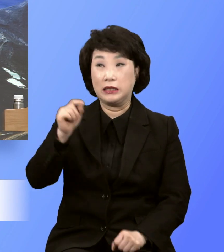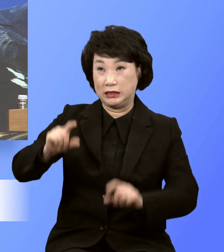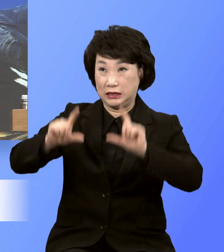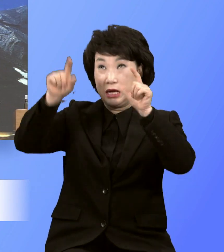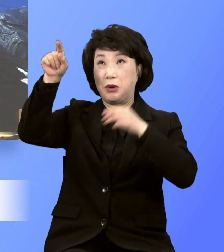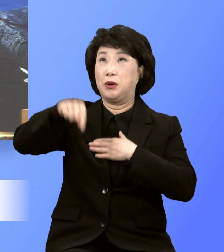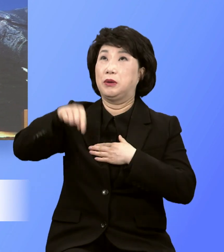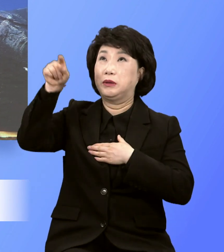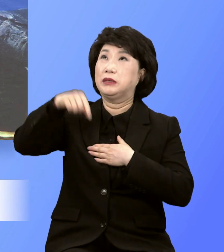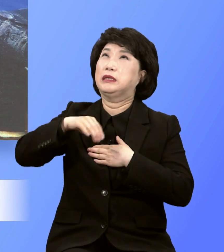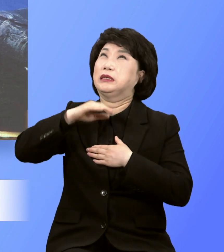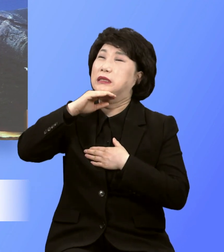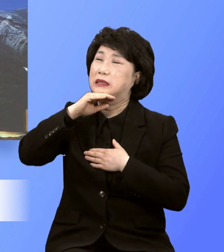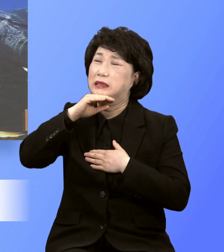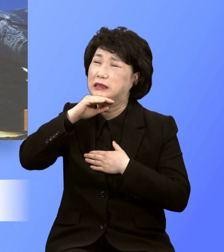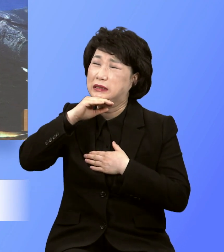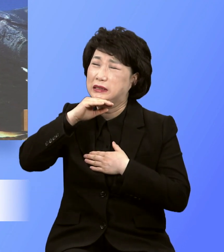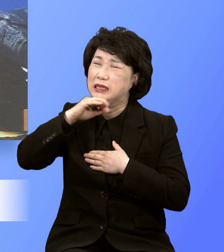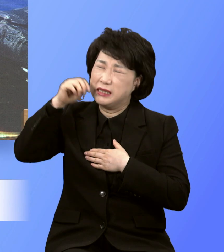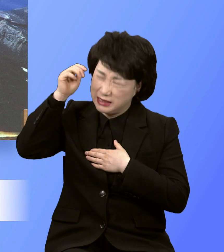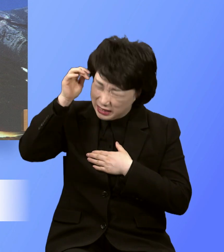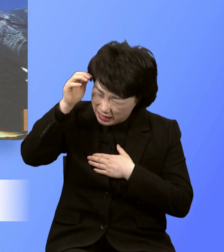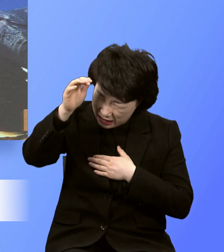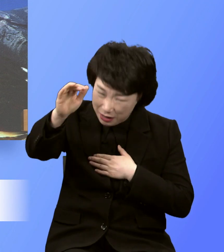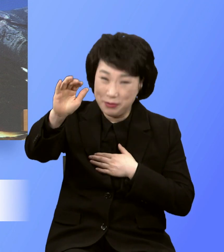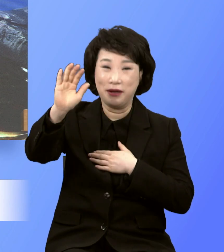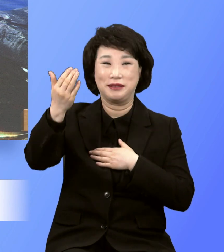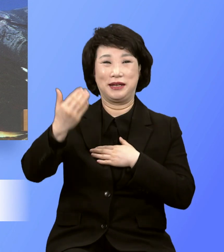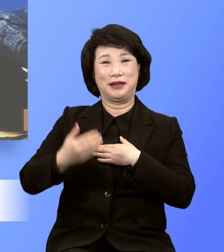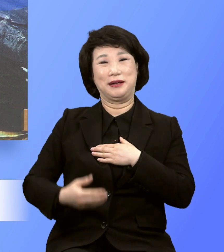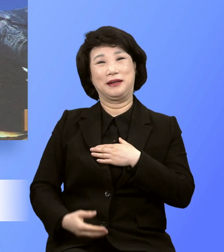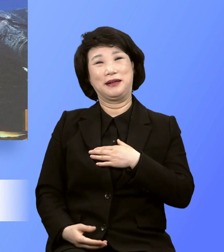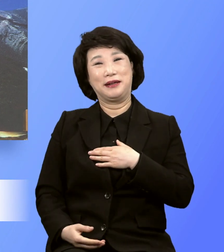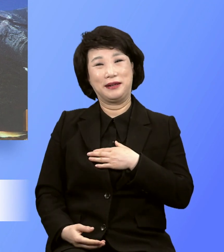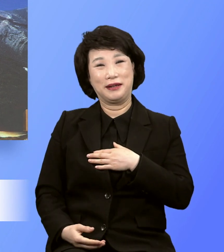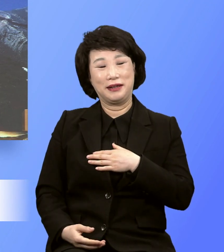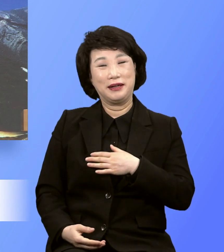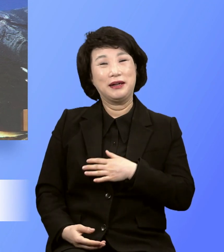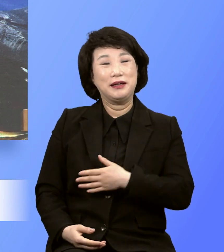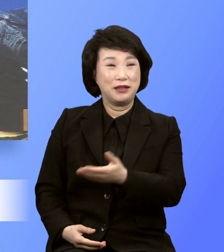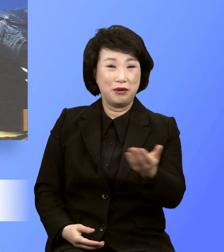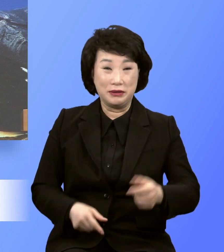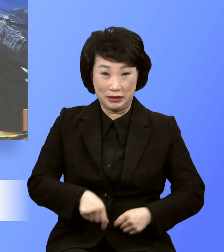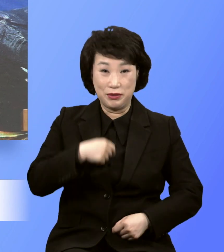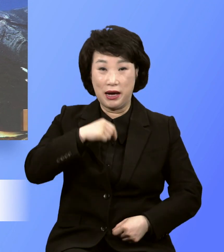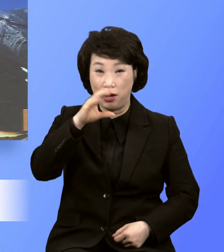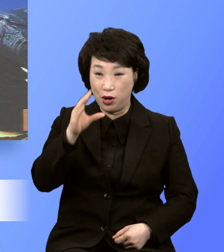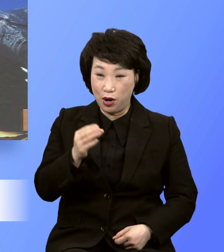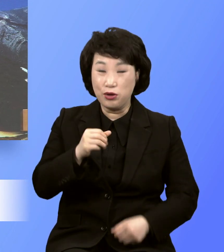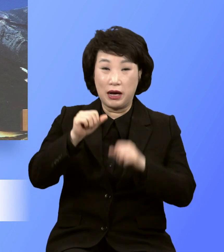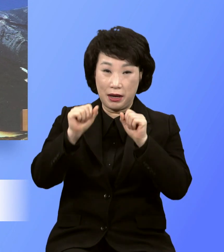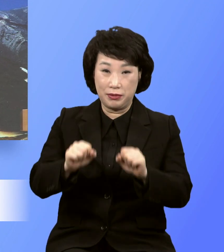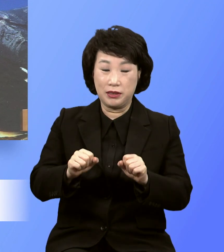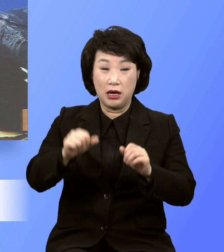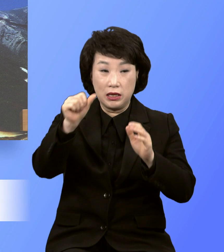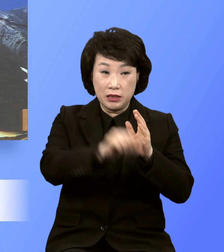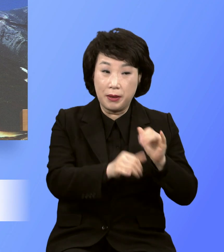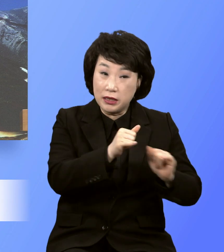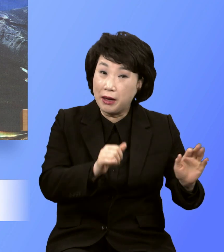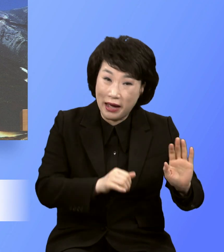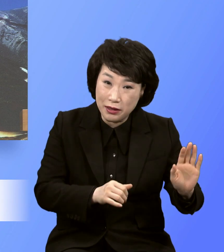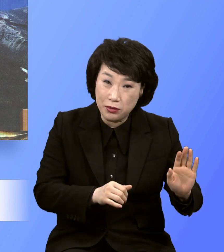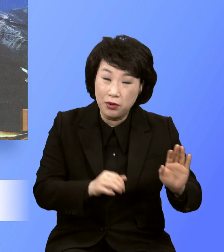그날이 오기를 간절히 구하며 의와 거룩함에 거하여 실패자가